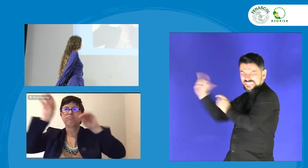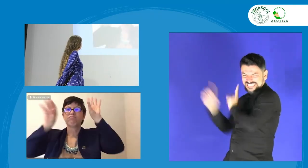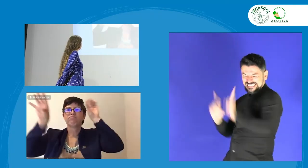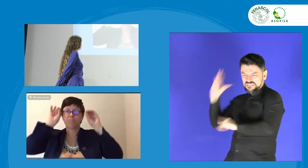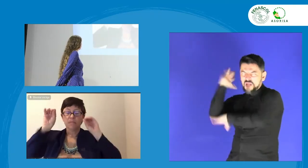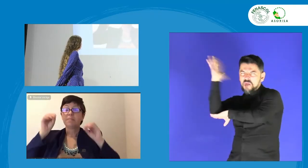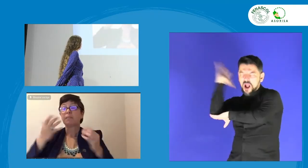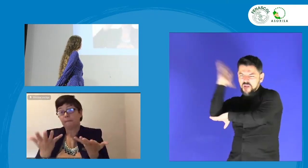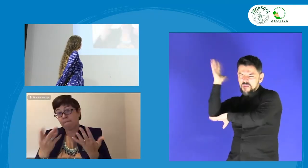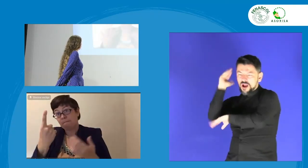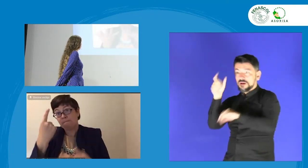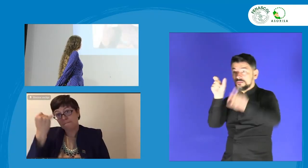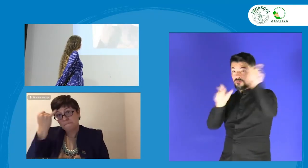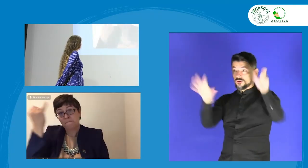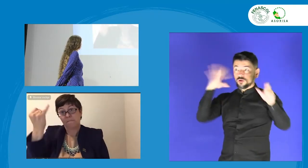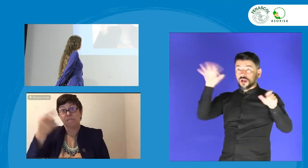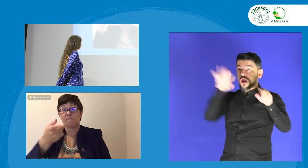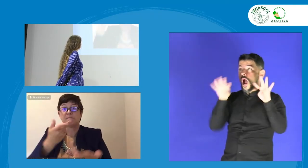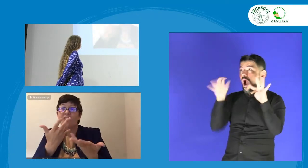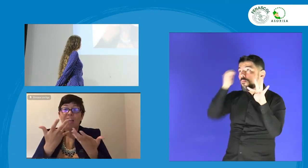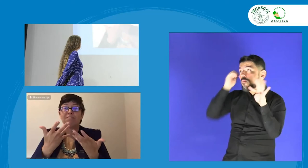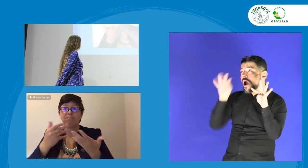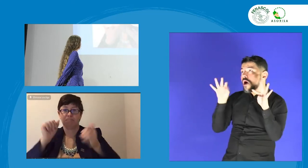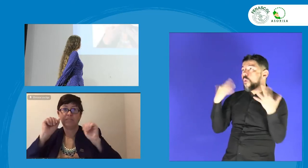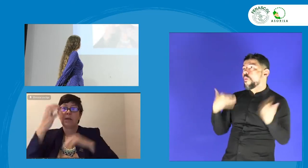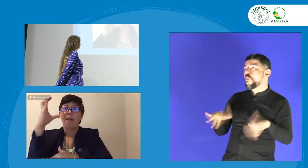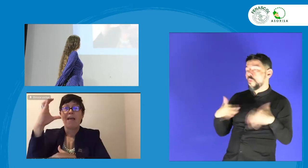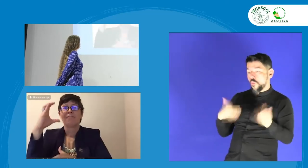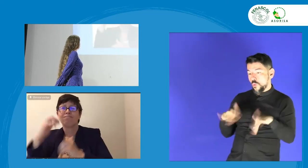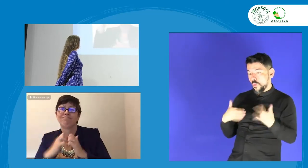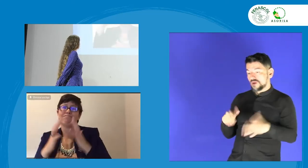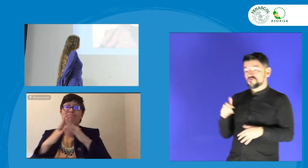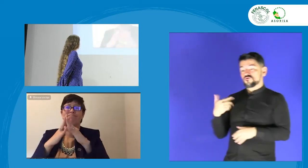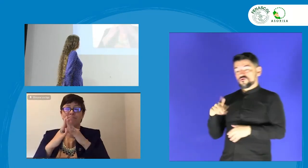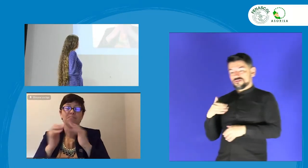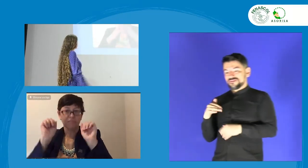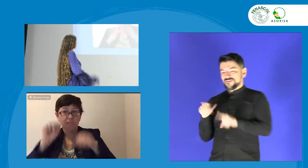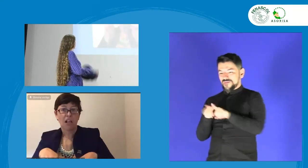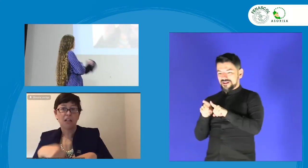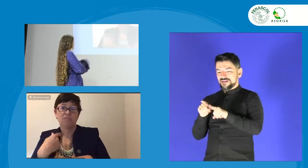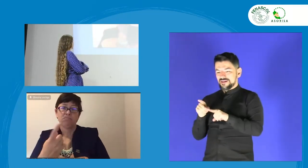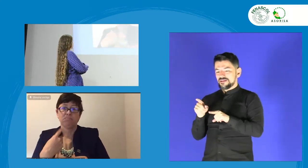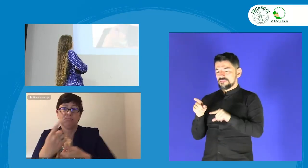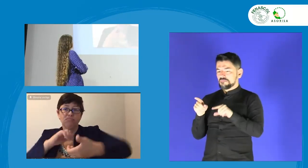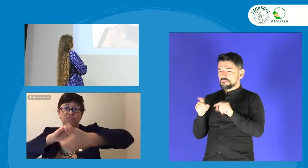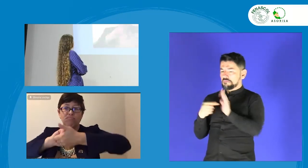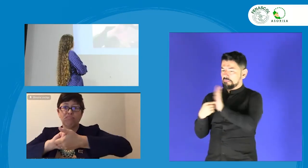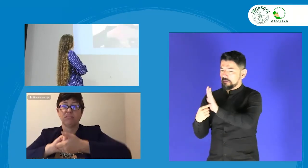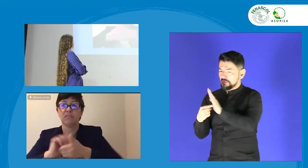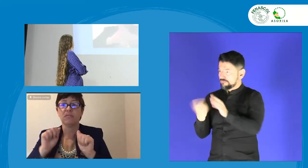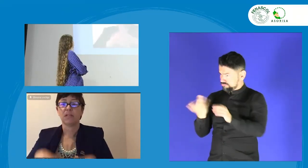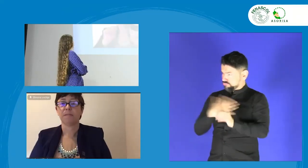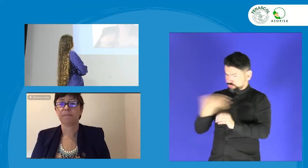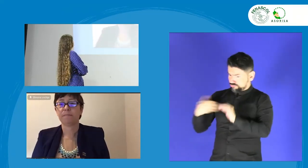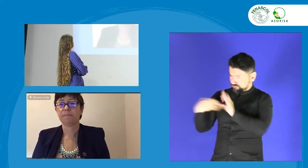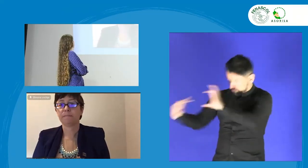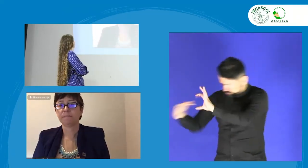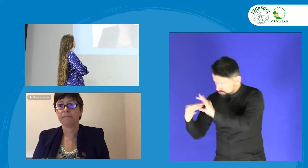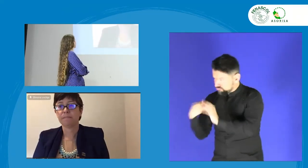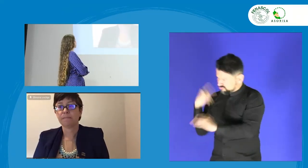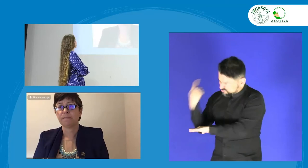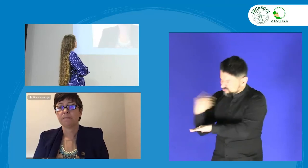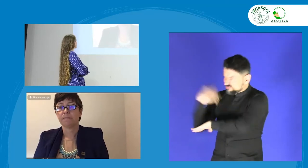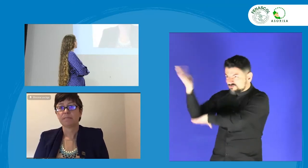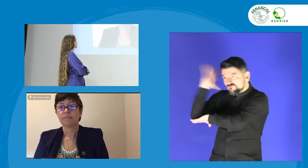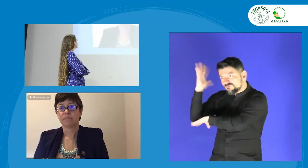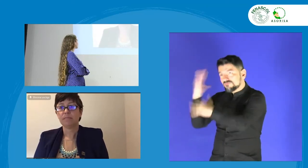la fortaleza que debe tener la educación para sordos, que fortalecieron a sí mismo sus competencias. Yo pienso que ustedes allá en Colombia